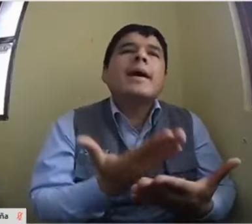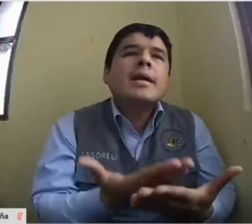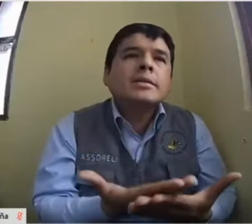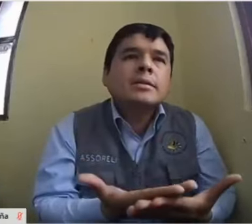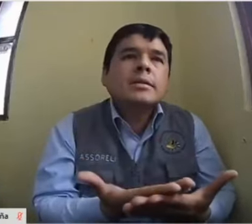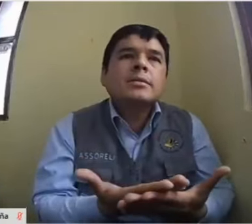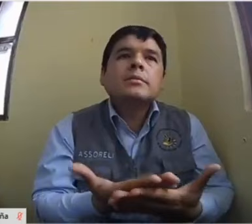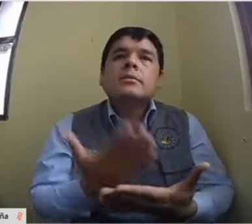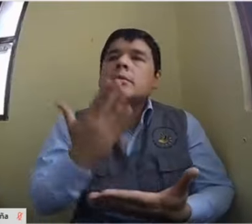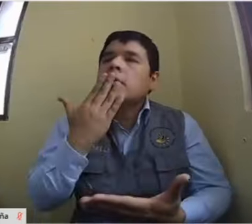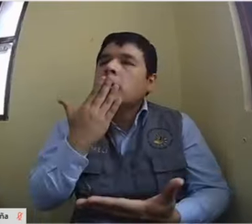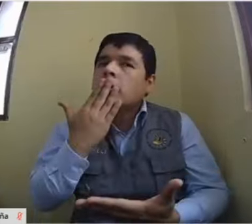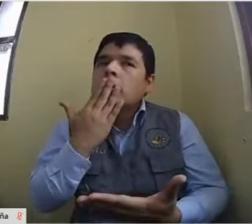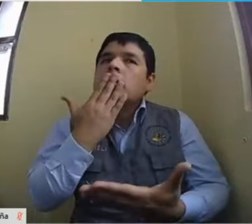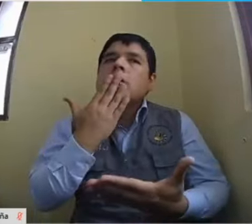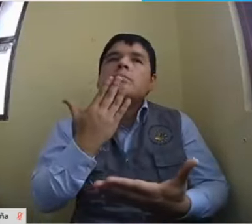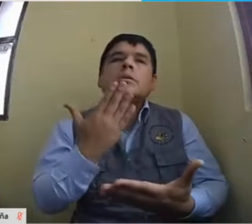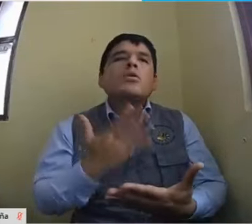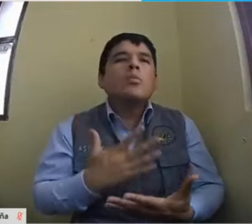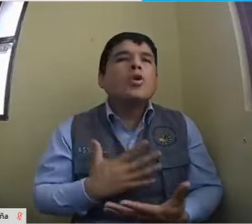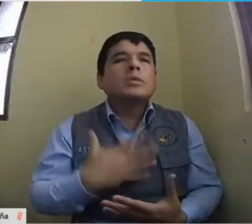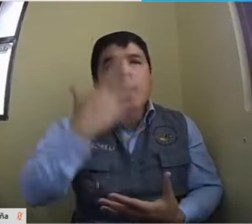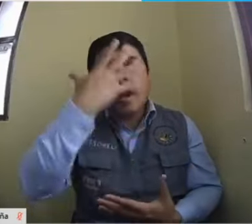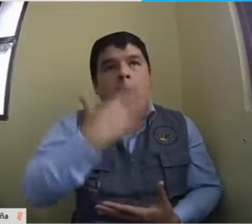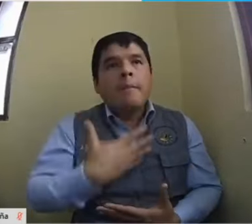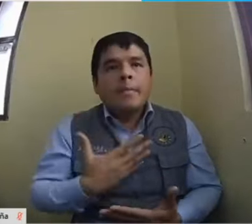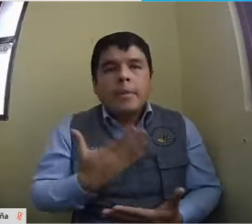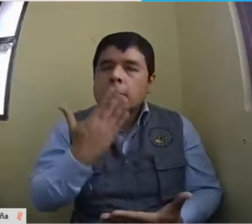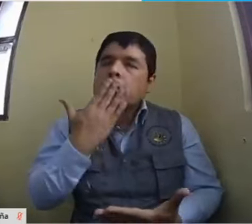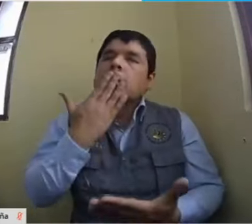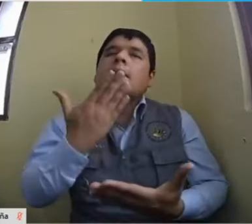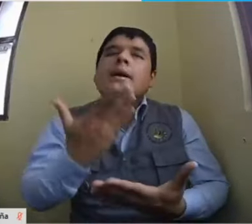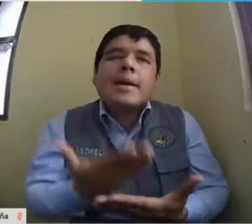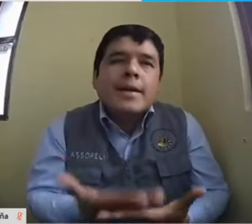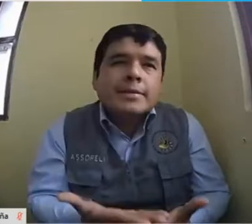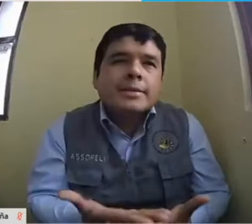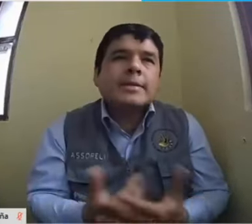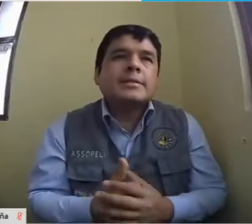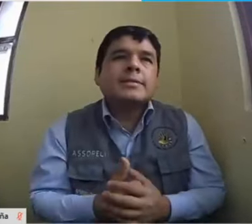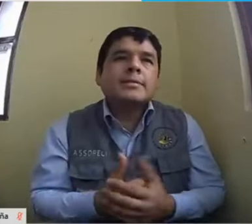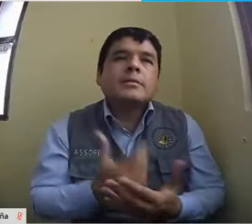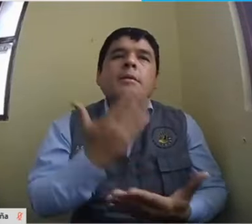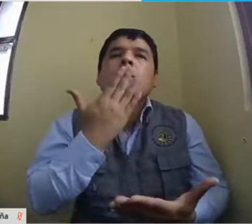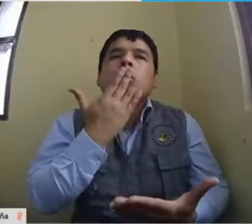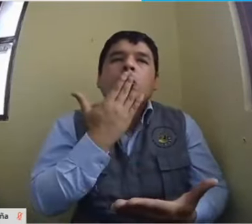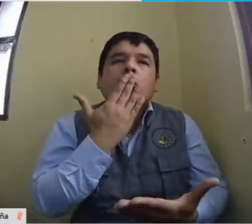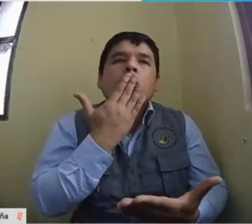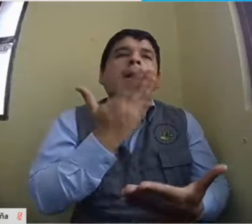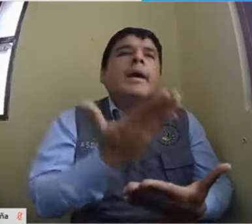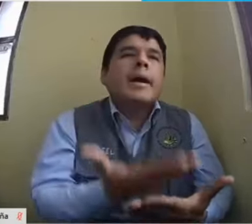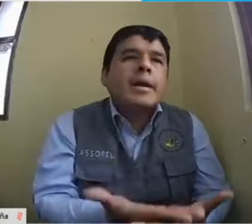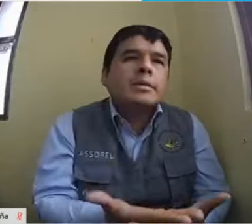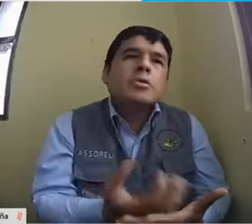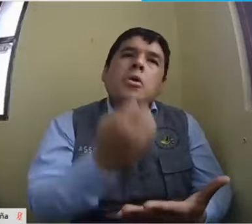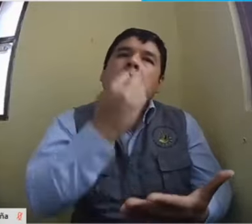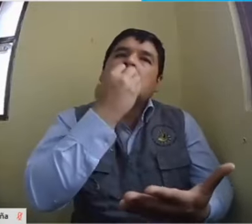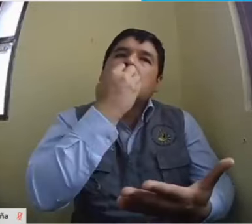Gracias, es un gracias más formal. Sale de la mano, de la boca, hacia la otra palma.